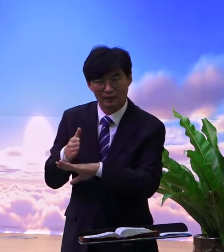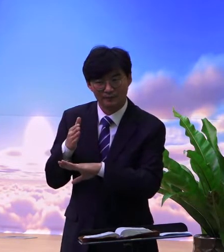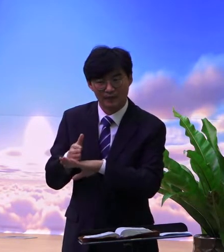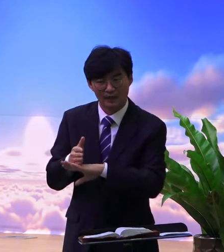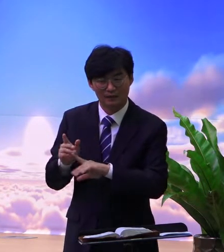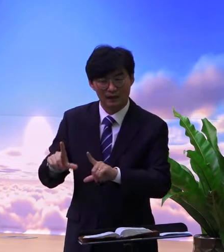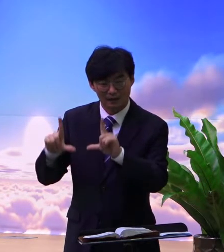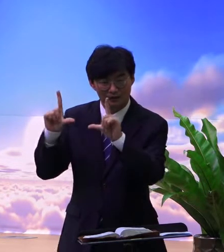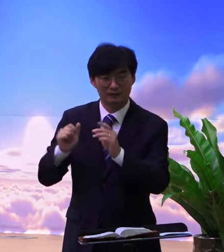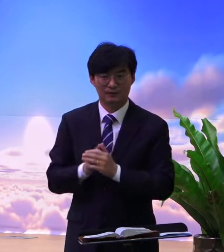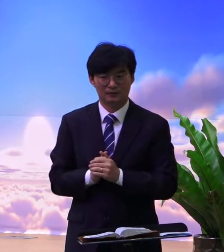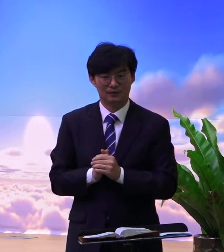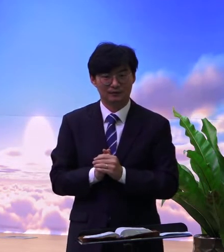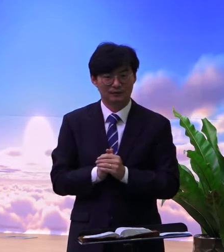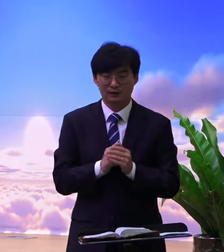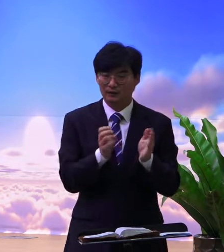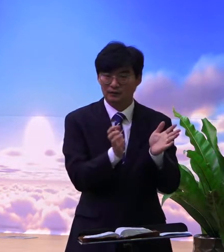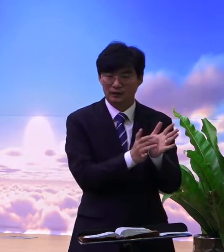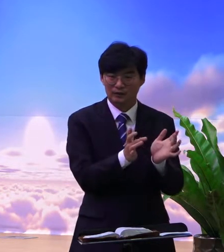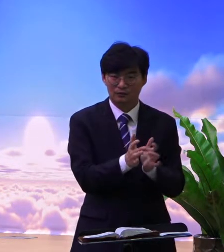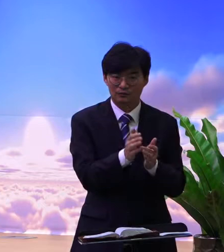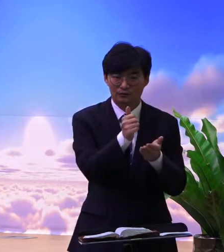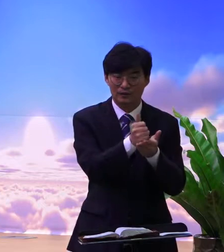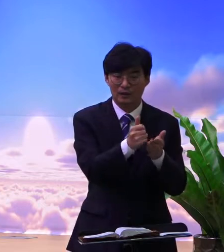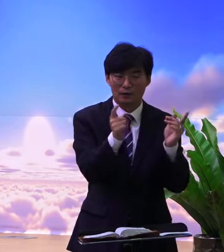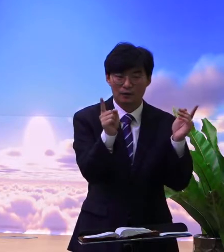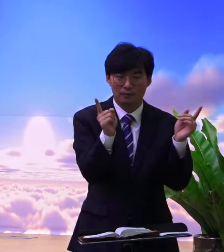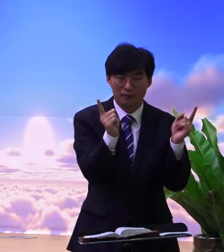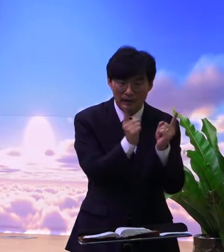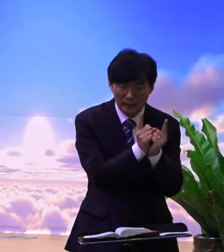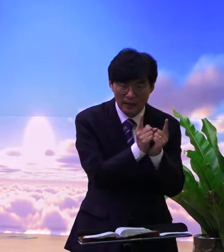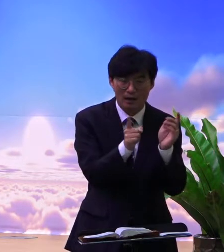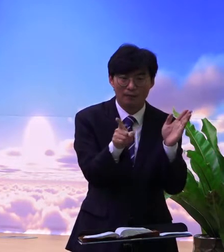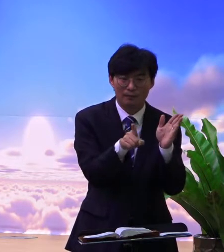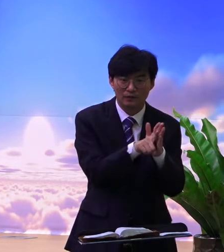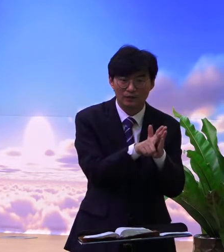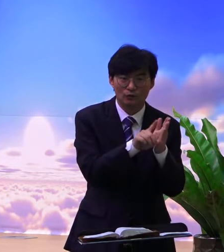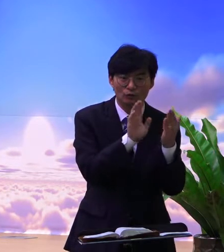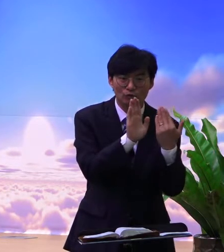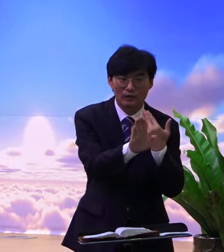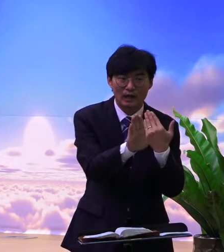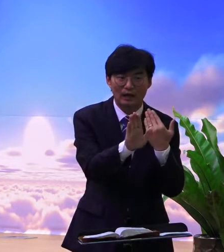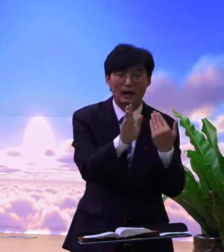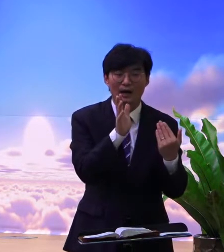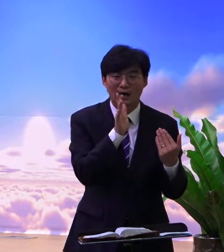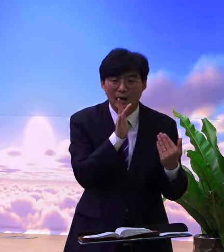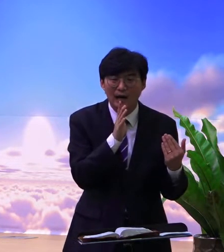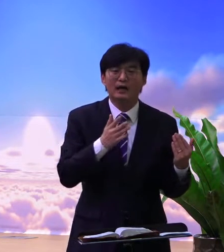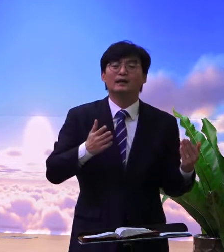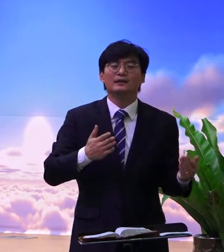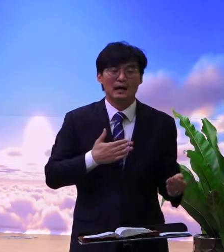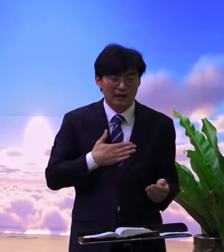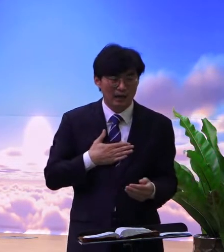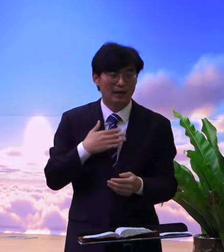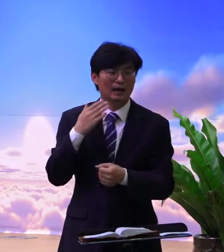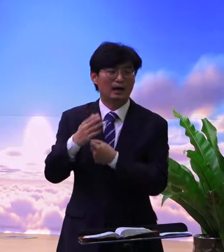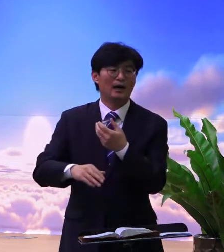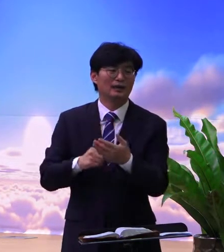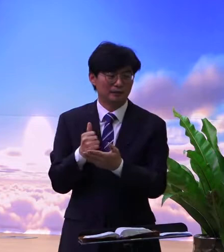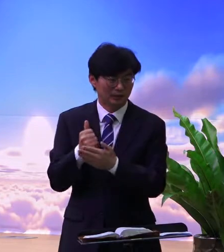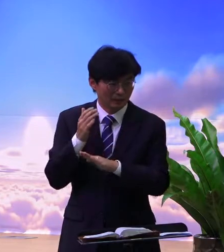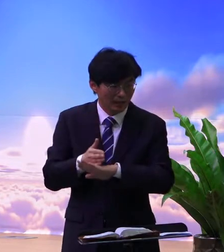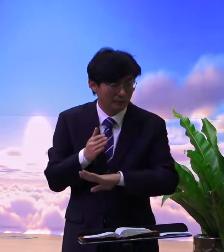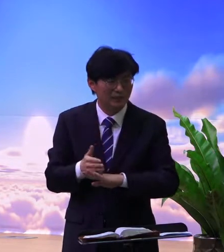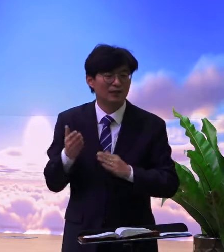삶 속에서 내가 하나님께 감사해야 되고 또 항상 어디서나 하나님을 증거해야 되고